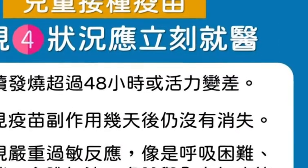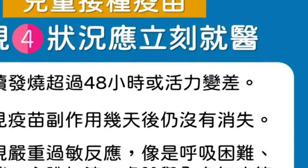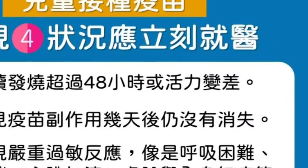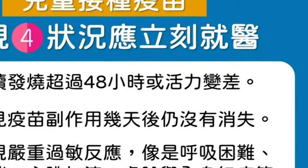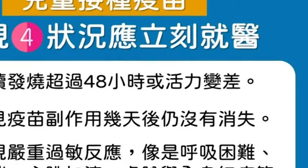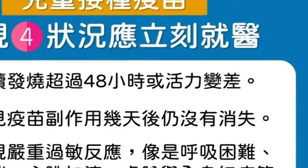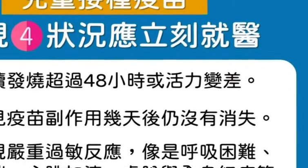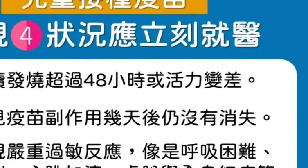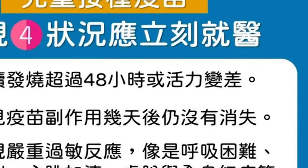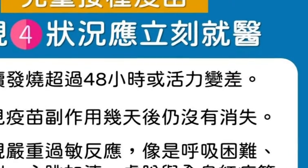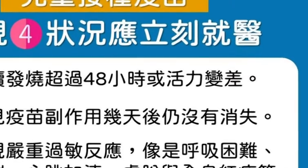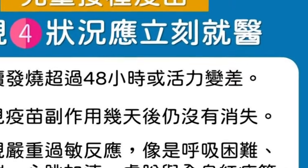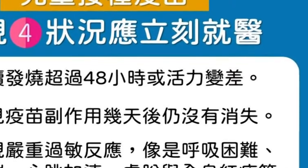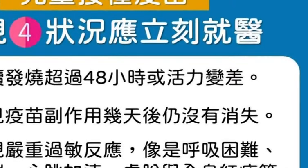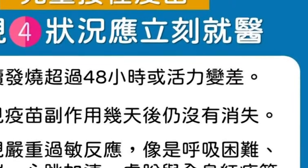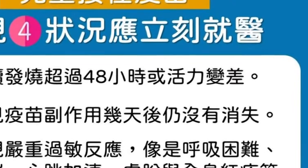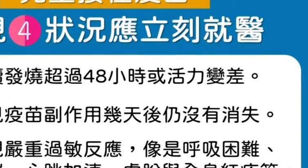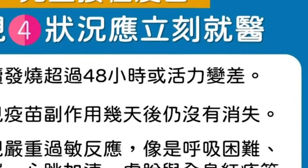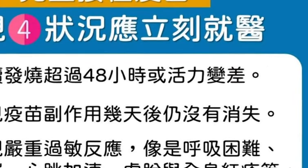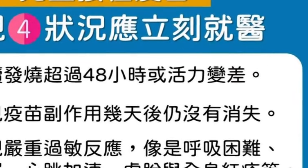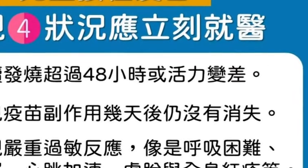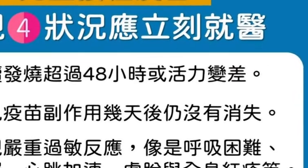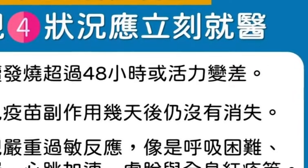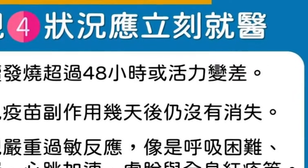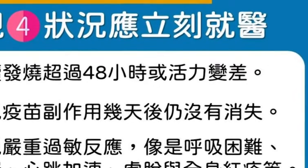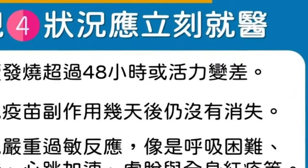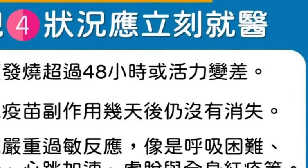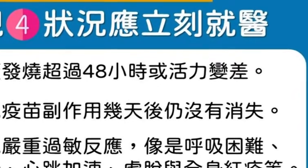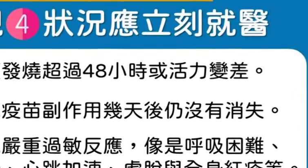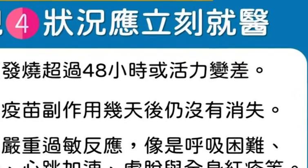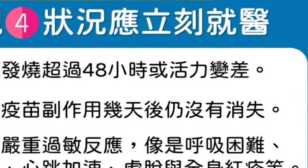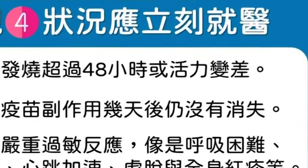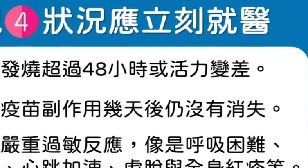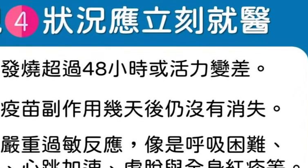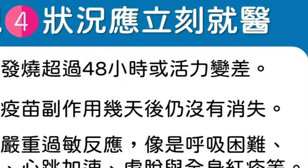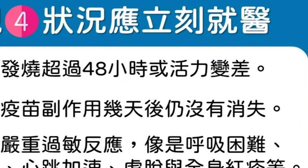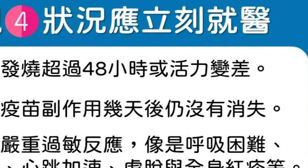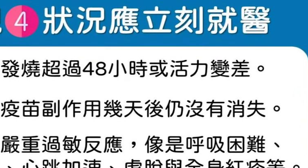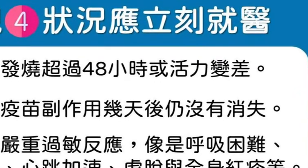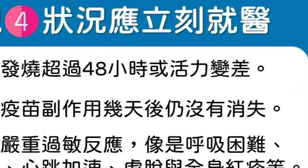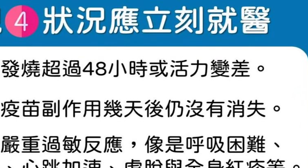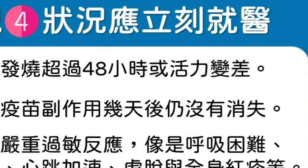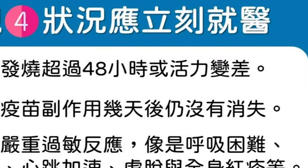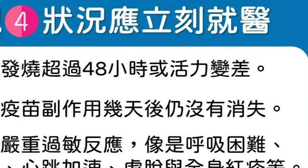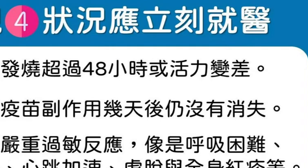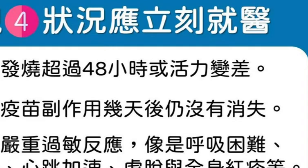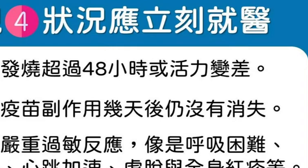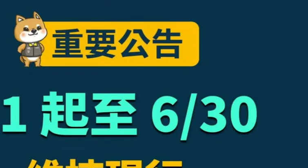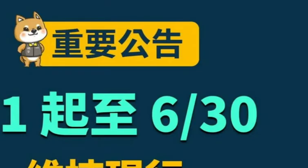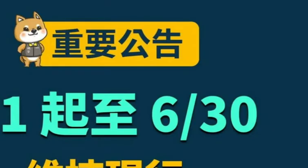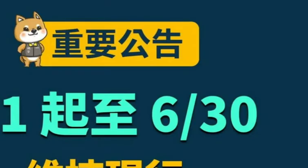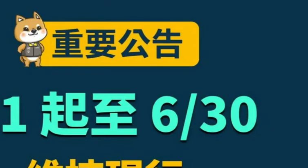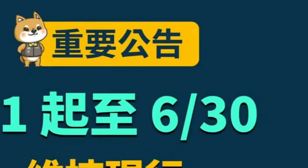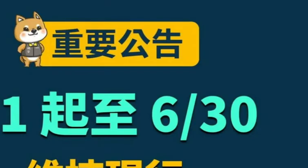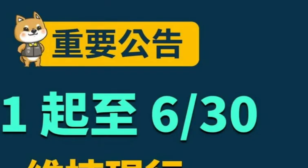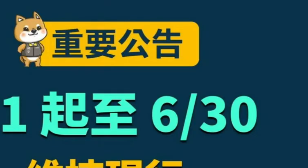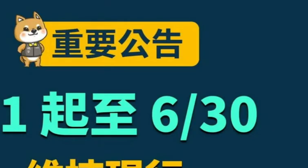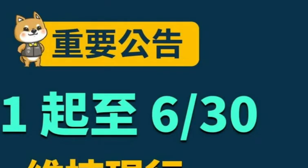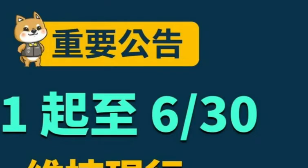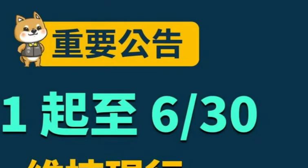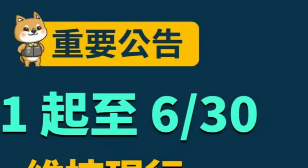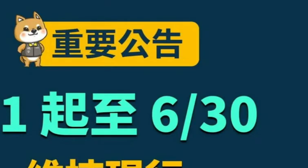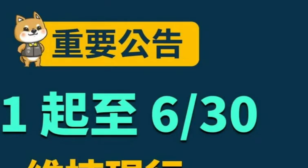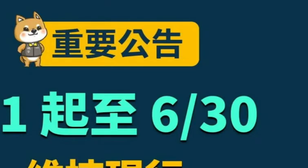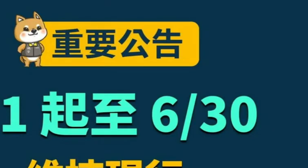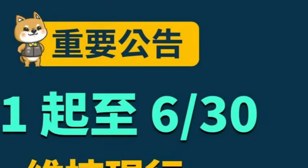儿园实行接种儿童 BNT 疫苗。花莲县卫生局呼吁家长随时留意孩子施打后的身体状况。而6月根据中央流